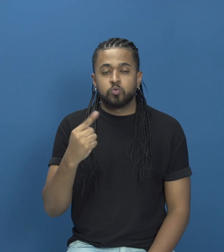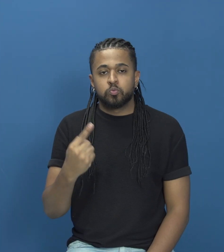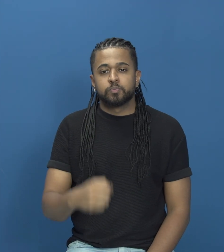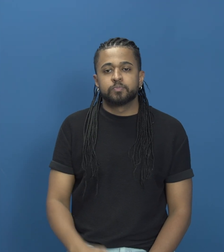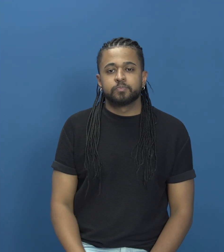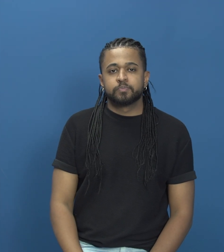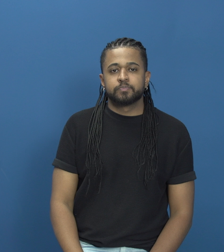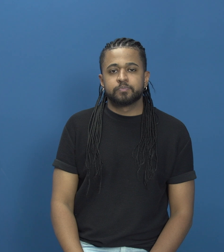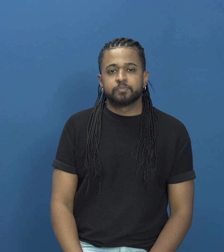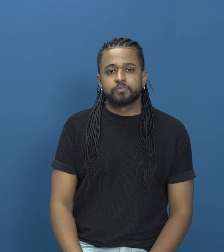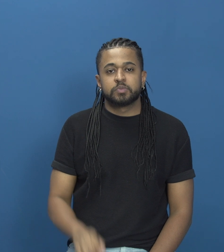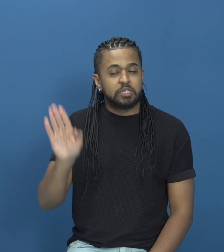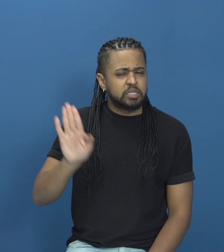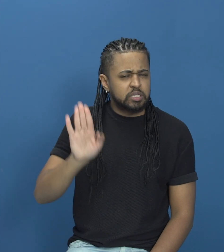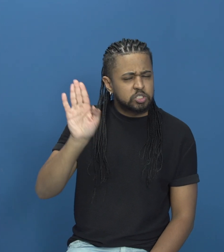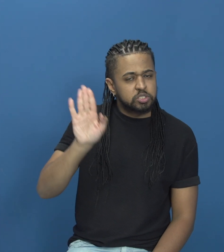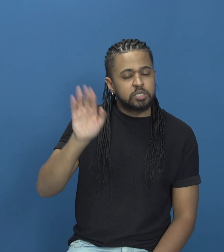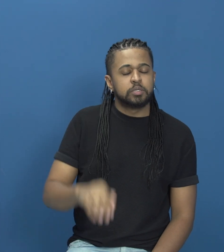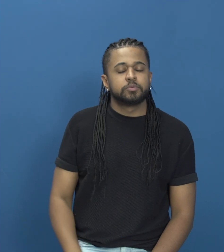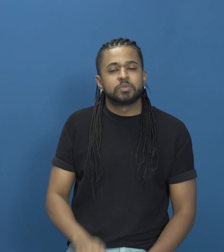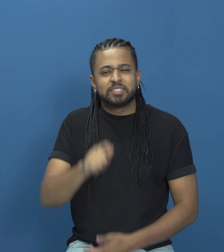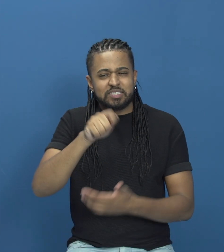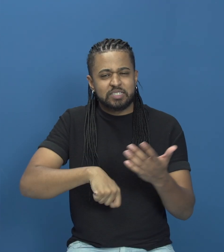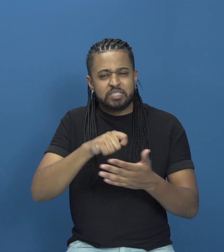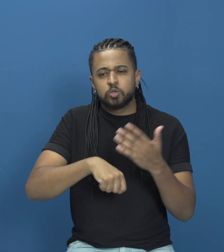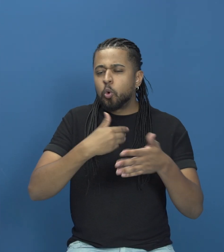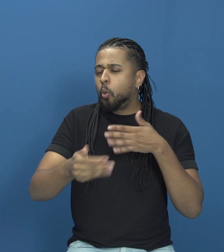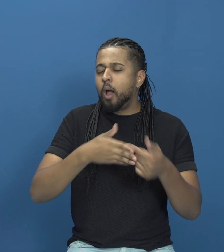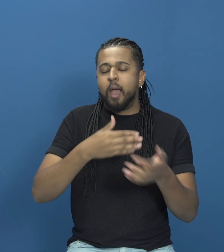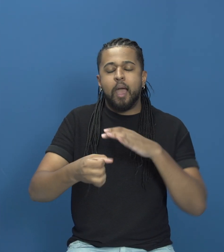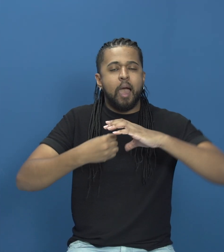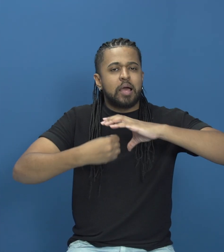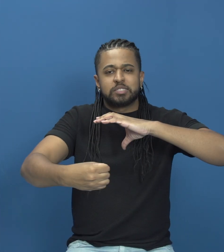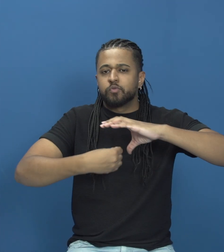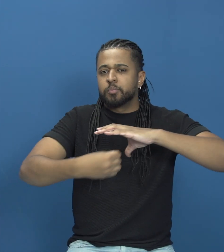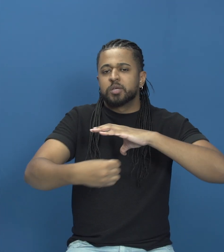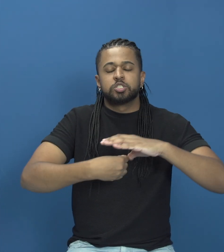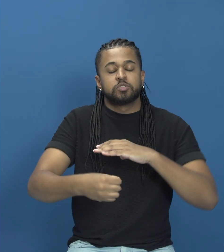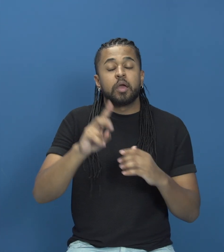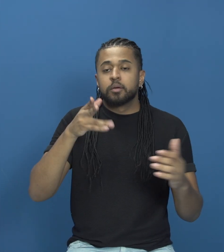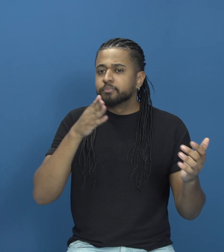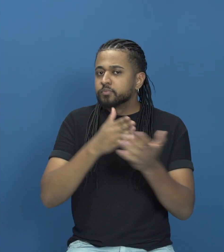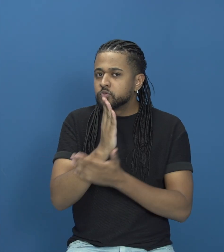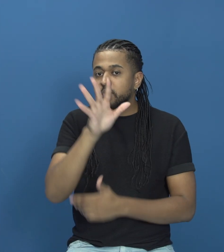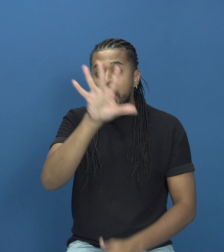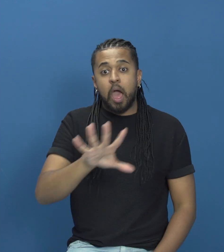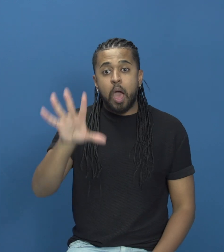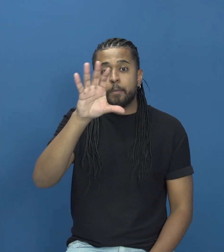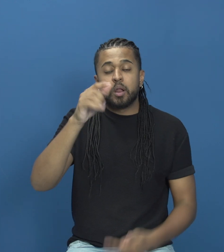8.3.4.1. O candidato a candidata, inscrito em qualquer ação afirmativa, que for aprovado na